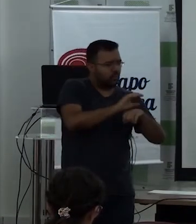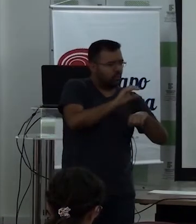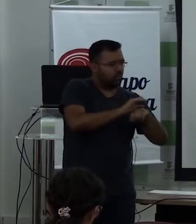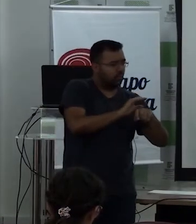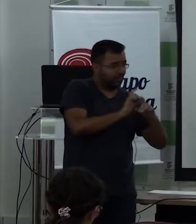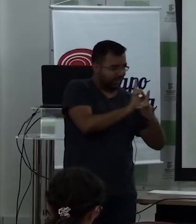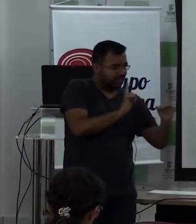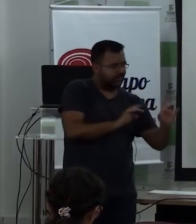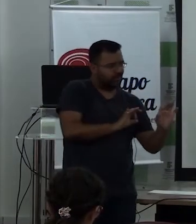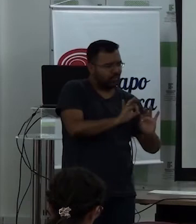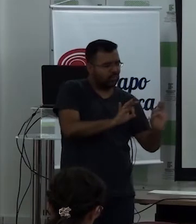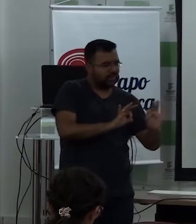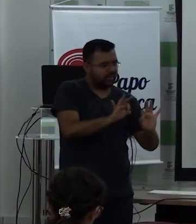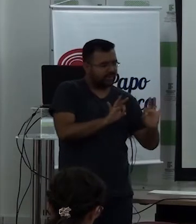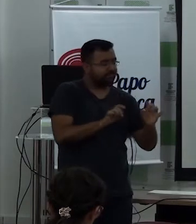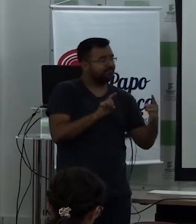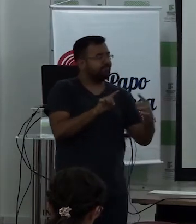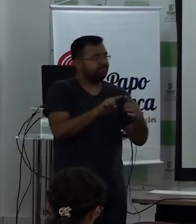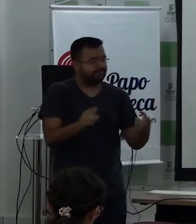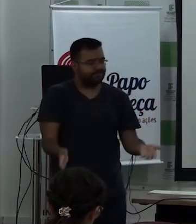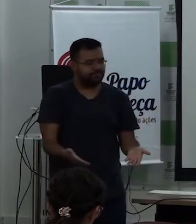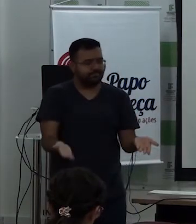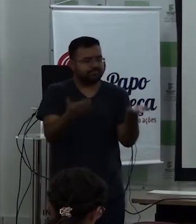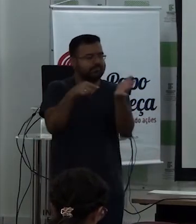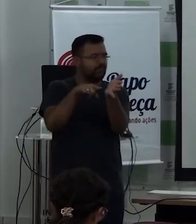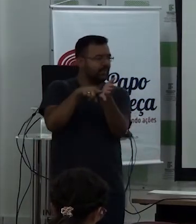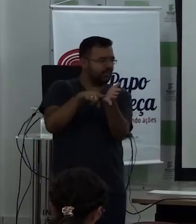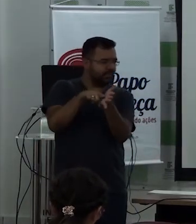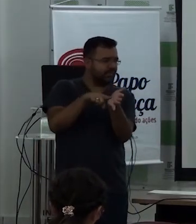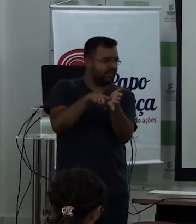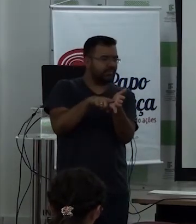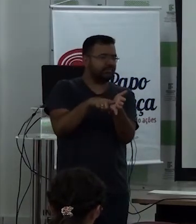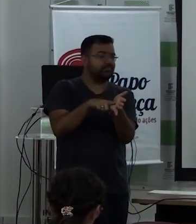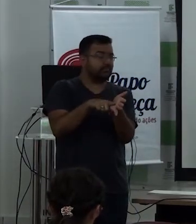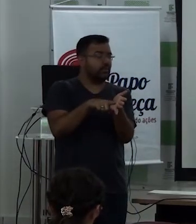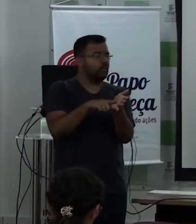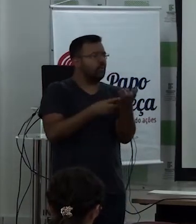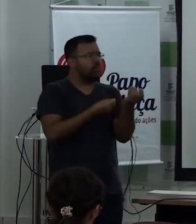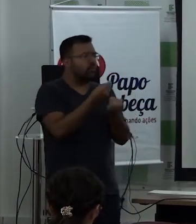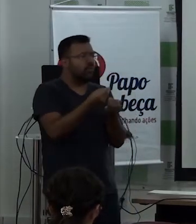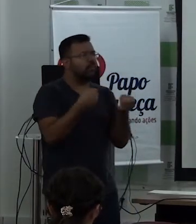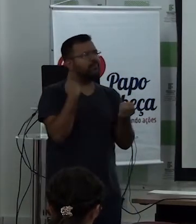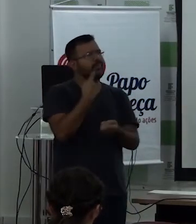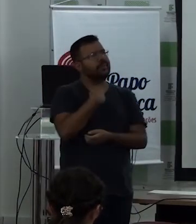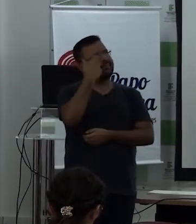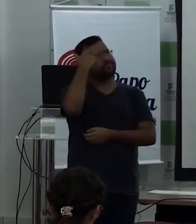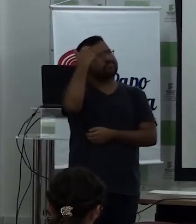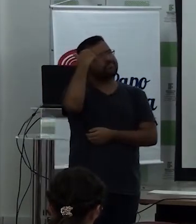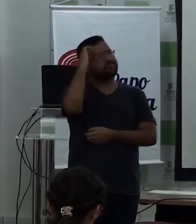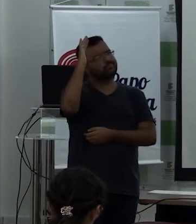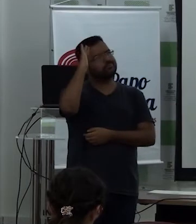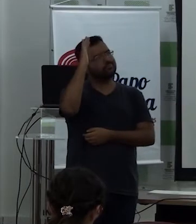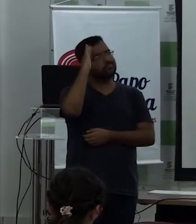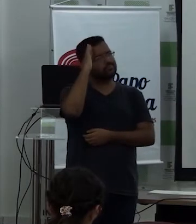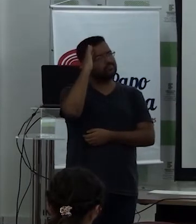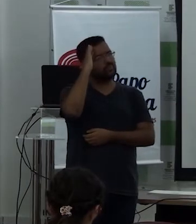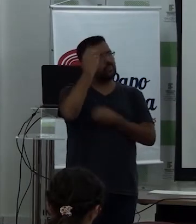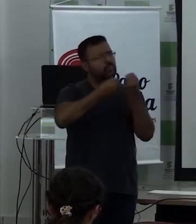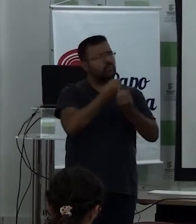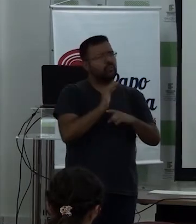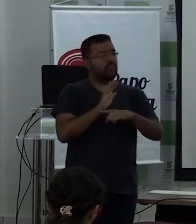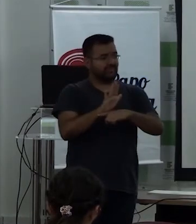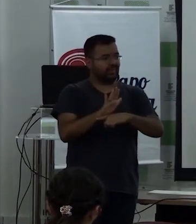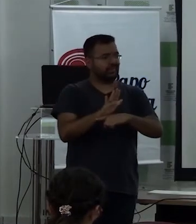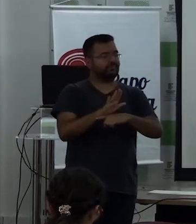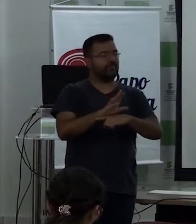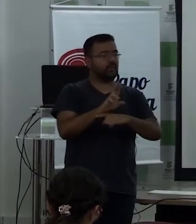que incentivem também o desenvolvimento da pesquisa. Então, a forma que a gente entendeu que a gente pode colaborar com isso, através